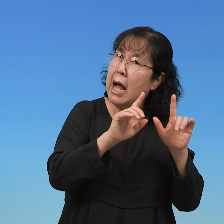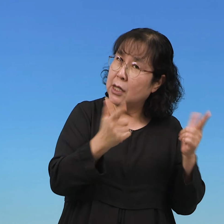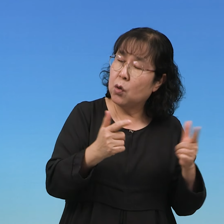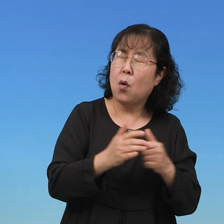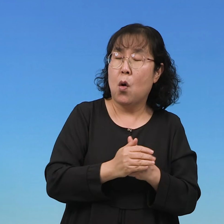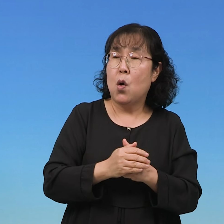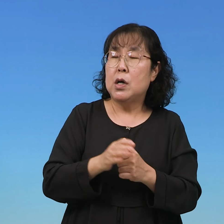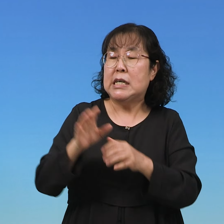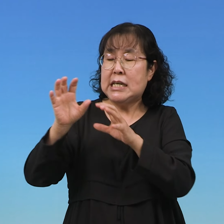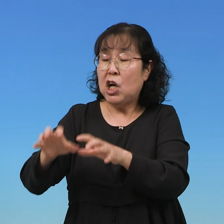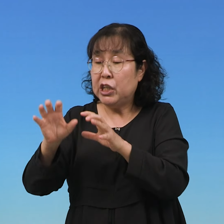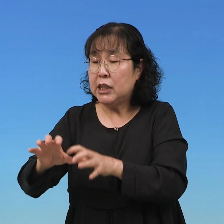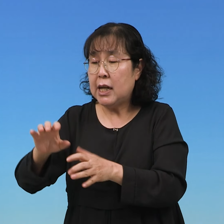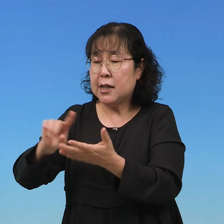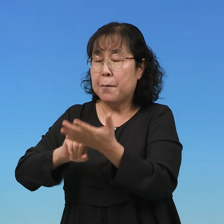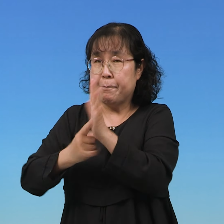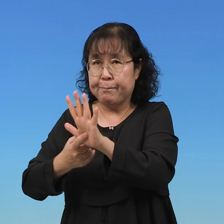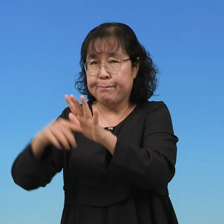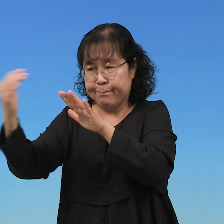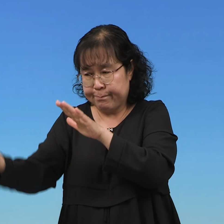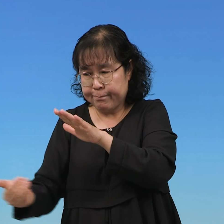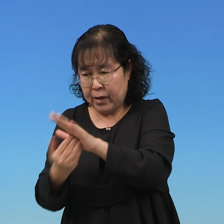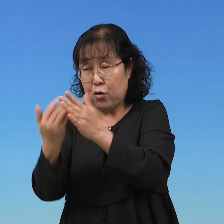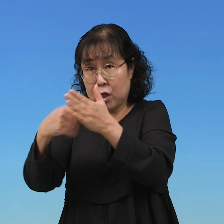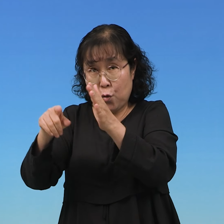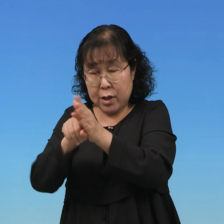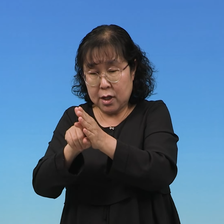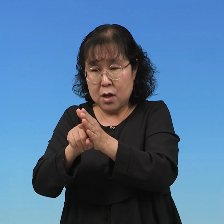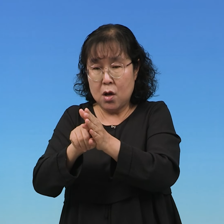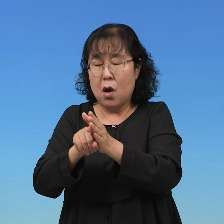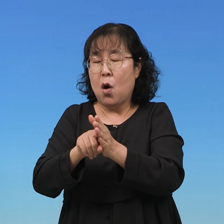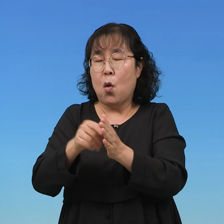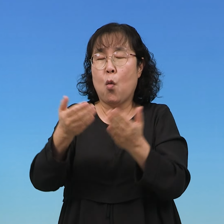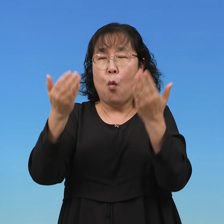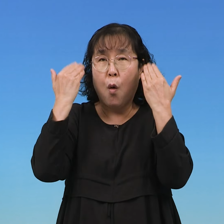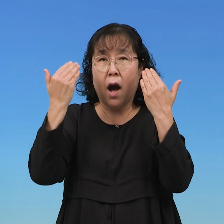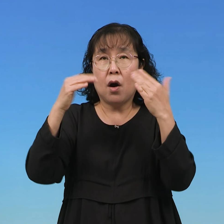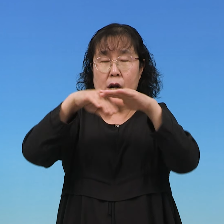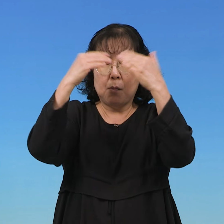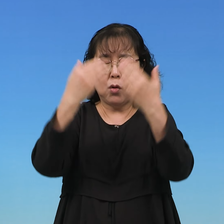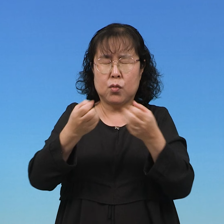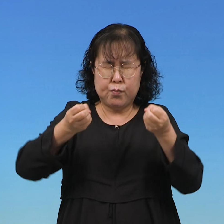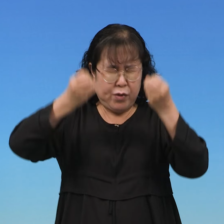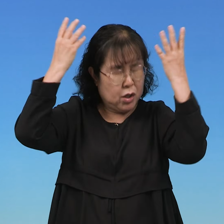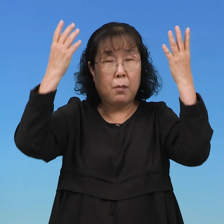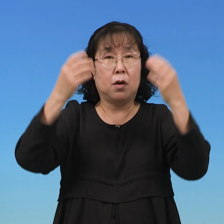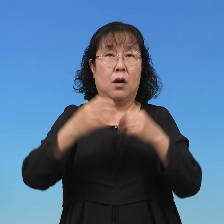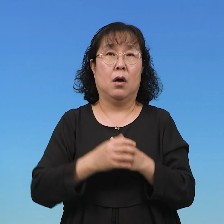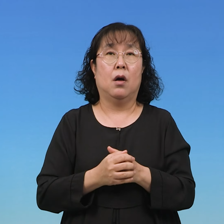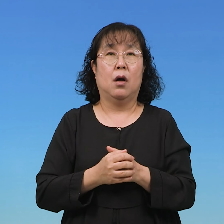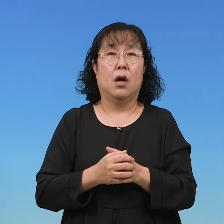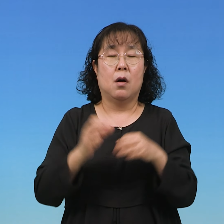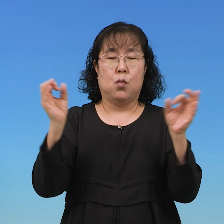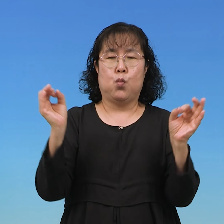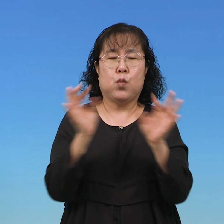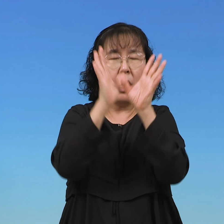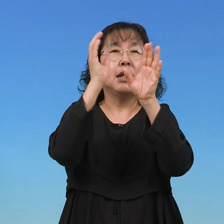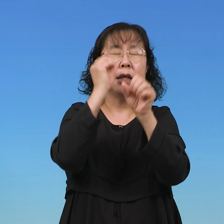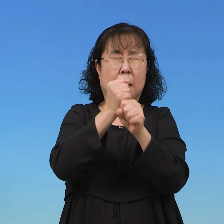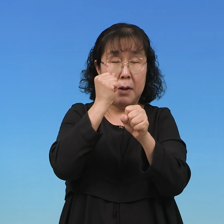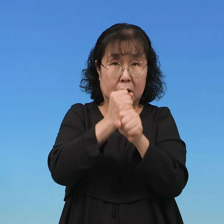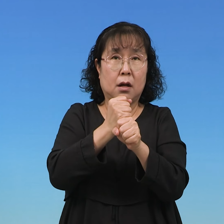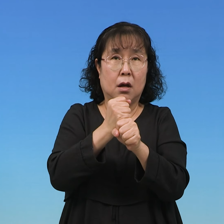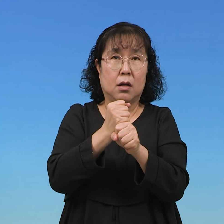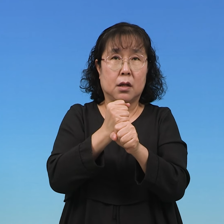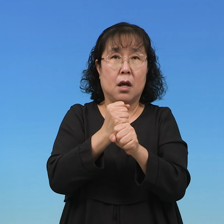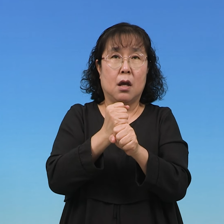과거와의 단절, 과거를 굴러 보내버리는 겁니다. 과거에 대하여 요셉이 가지고 있던 상처가